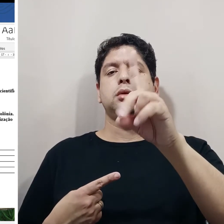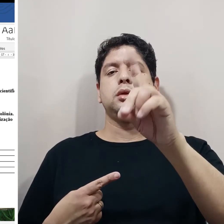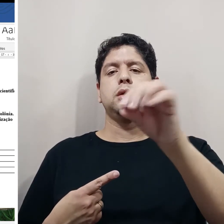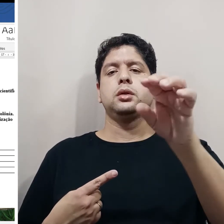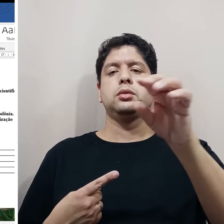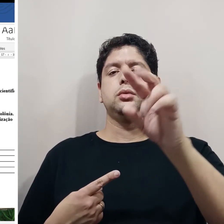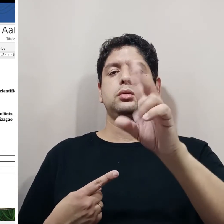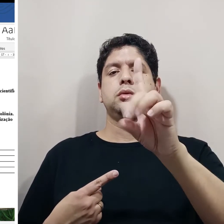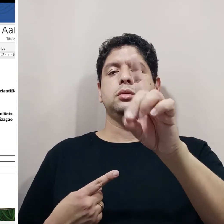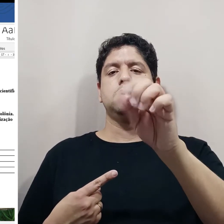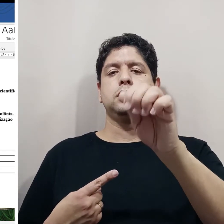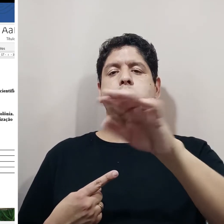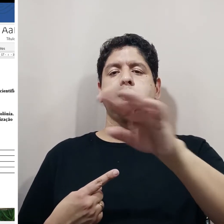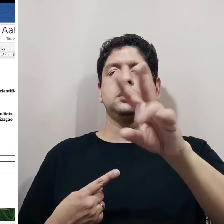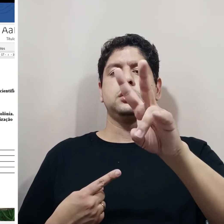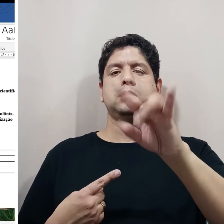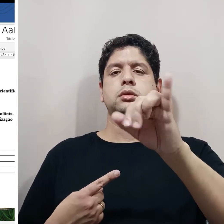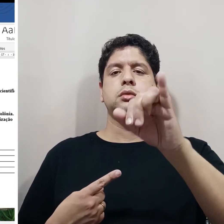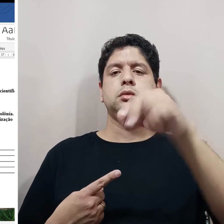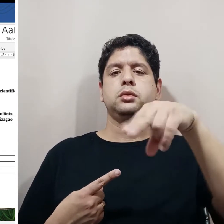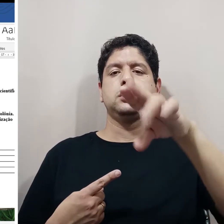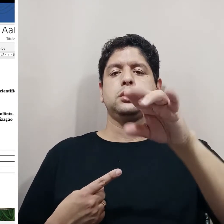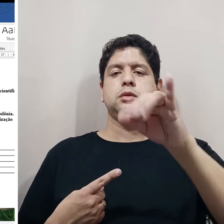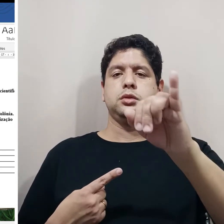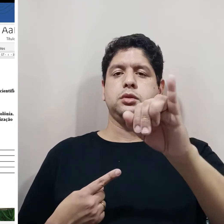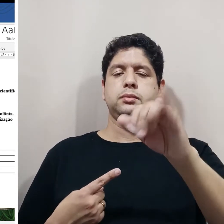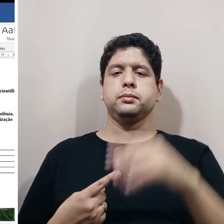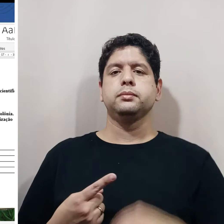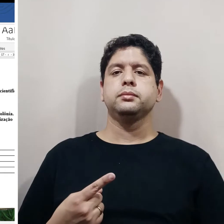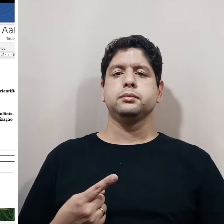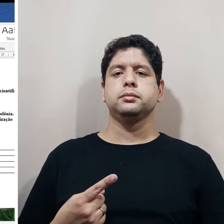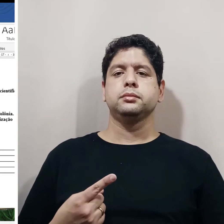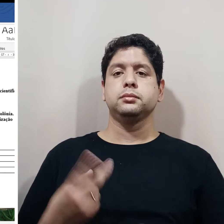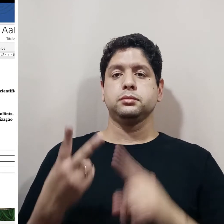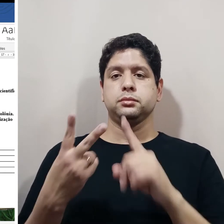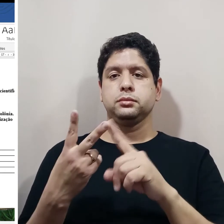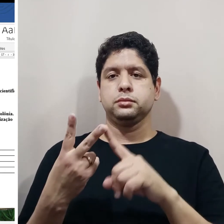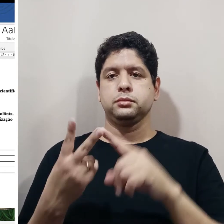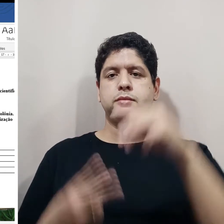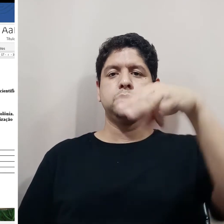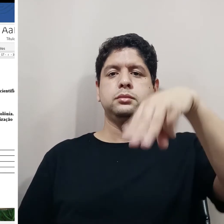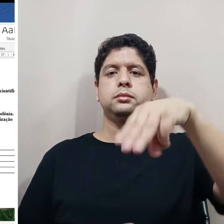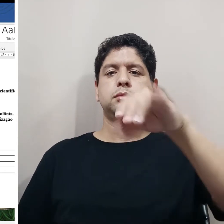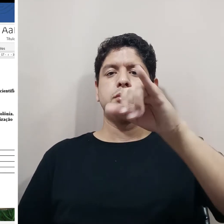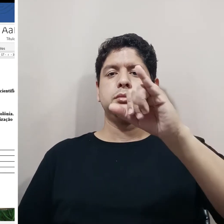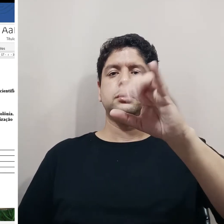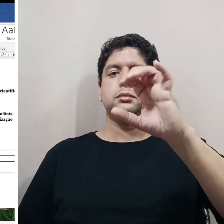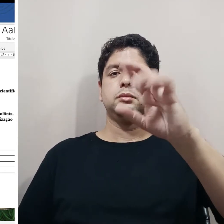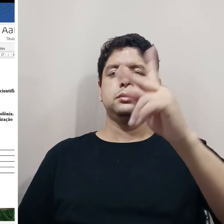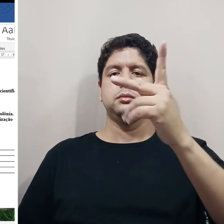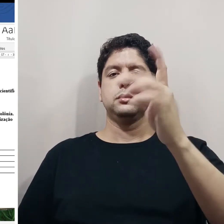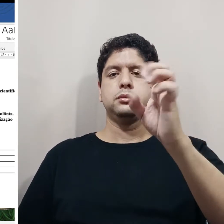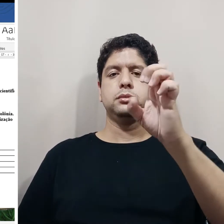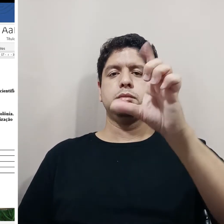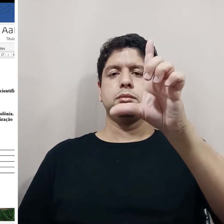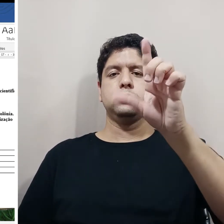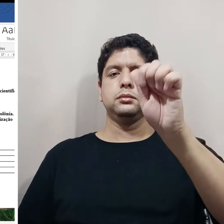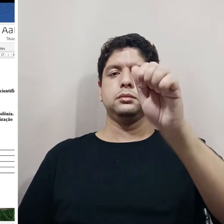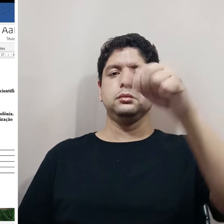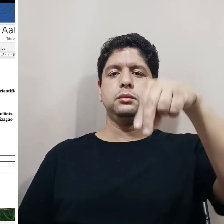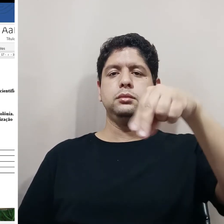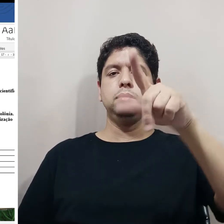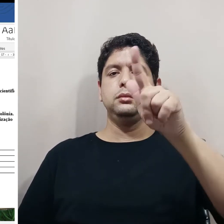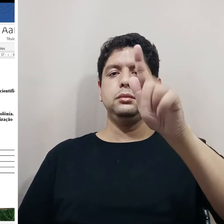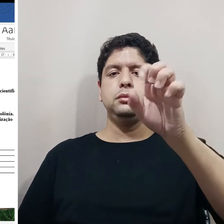tivemos vários citados no texto, como por exemplo o Leonardo da Vinci, mais famoso